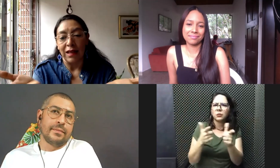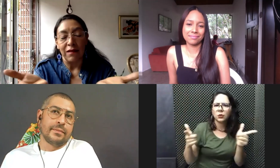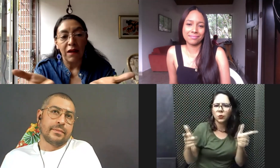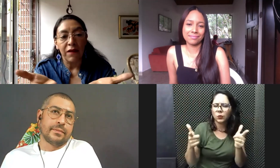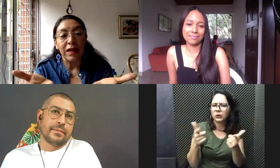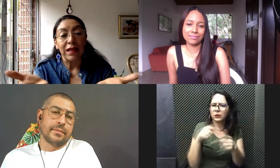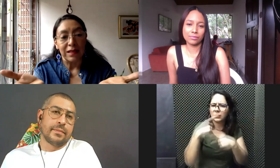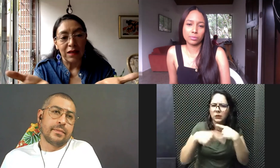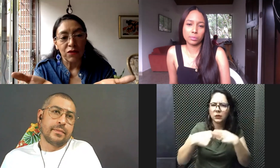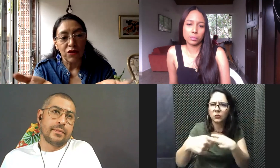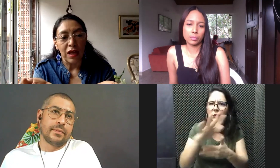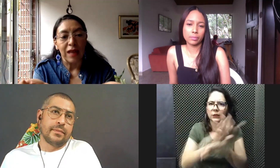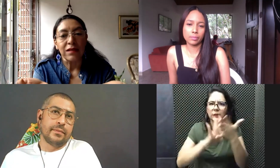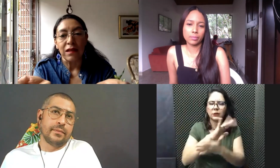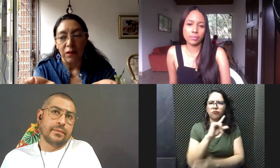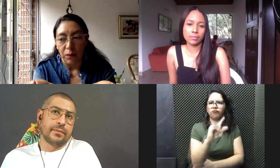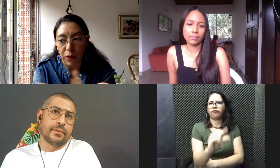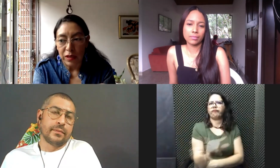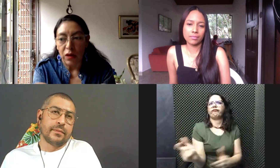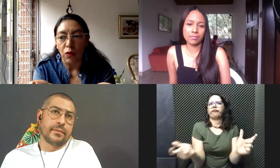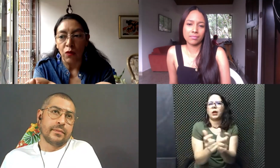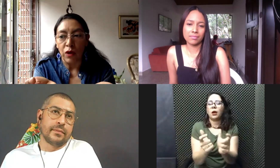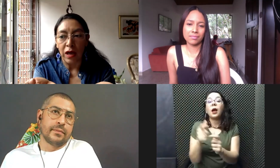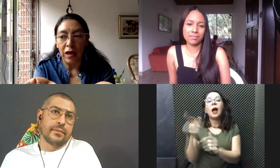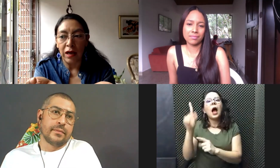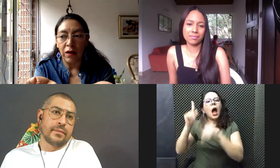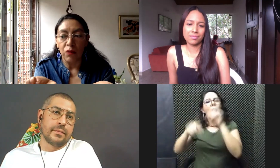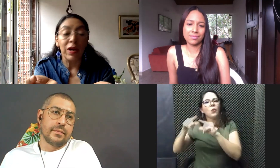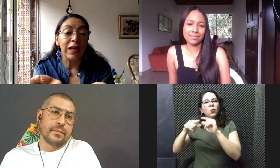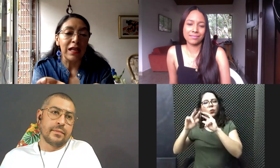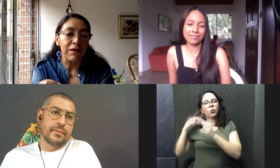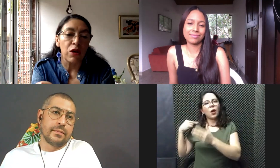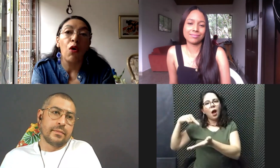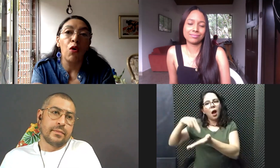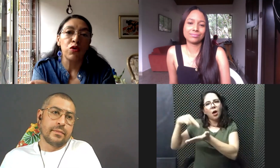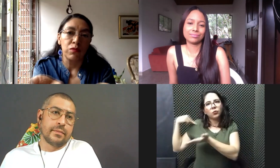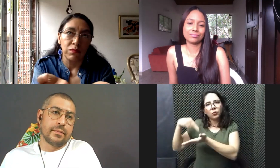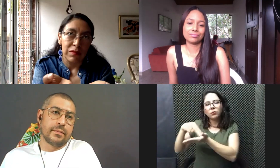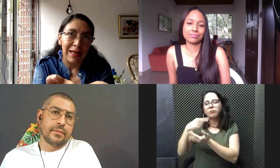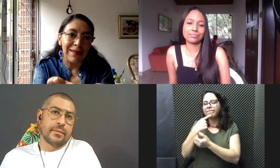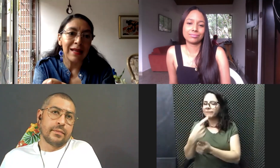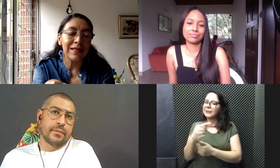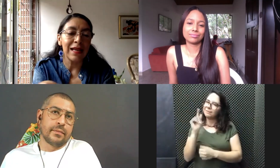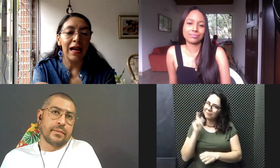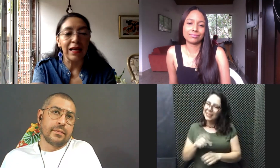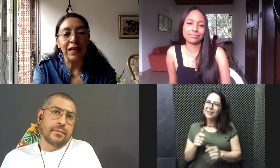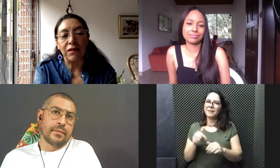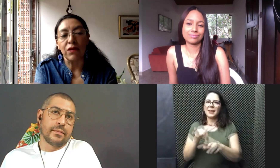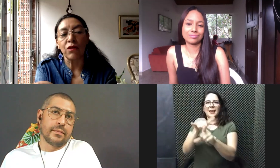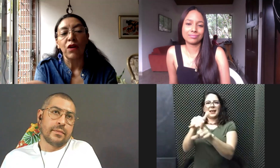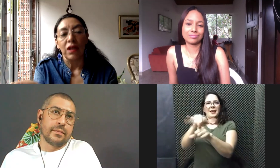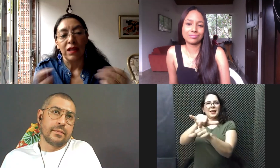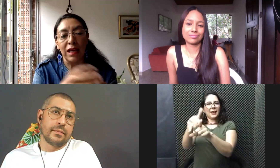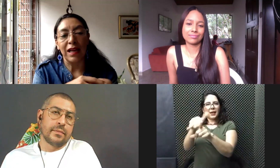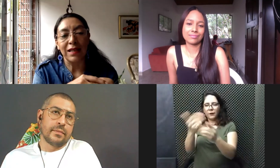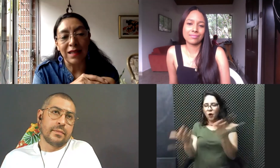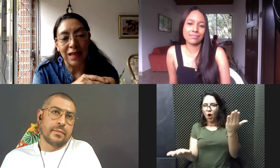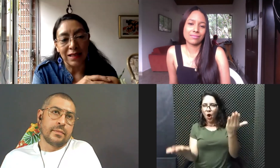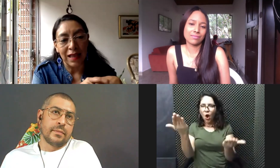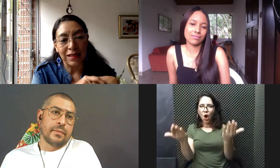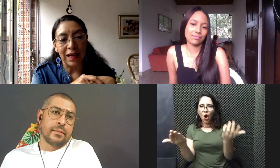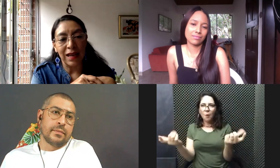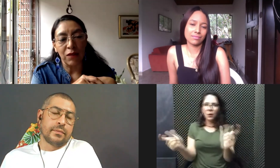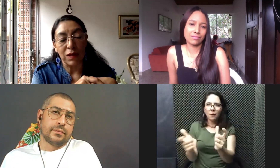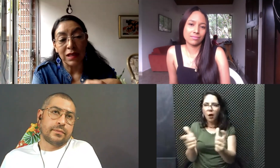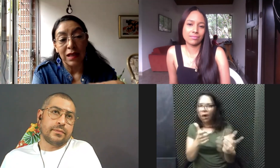de que debe haber en esas sociedades pues un equilibrio o tenderse al equilibrio de la